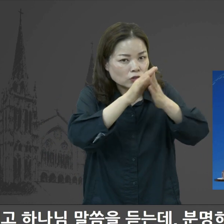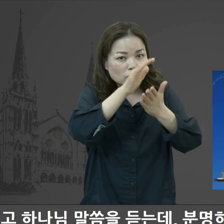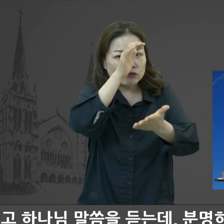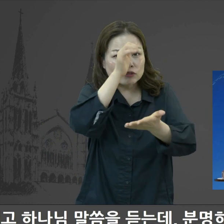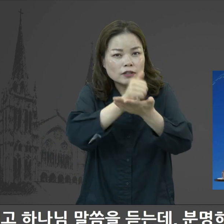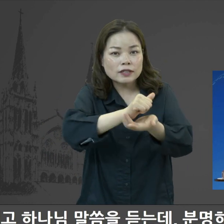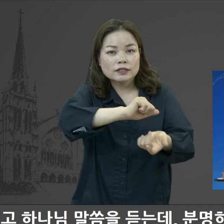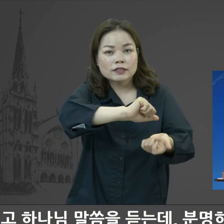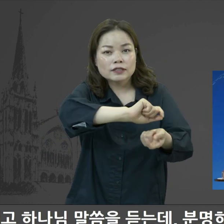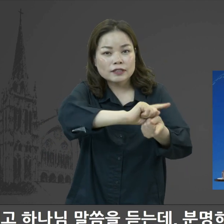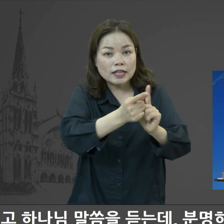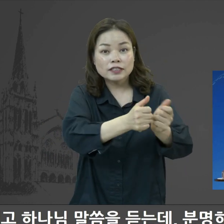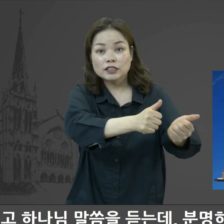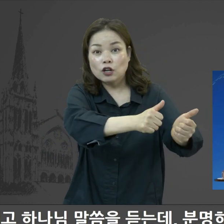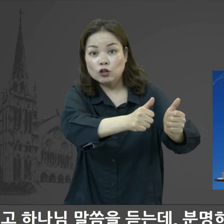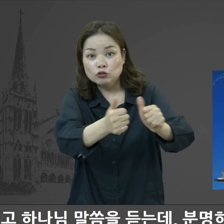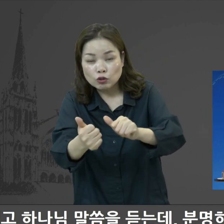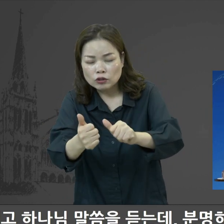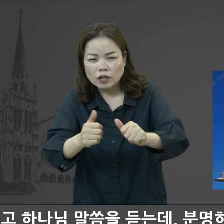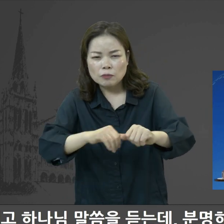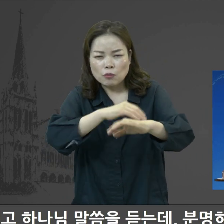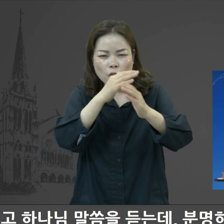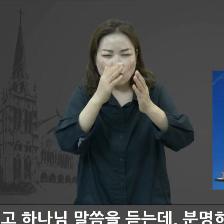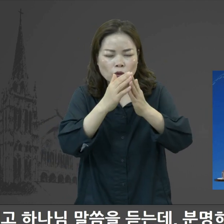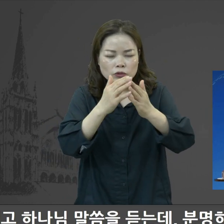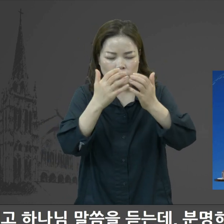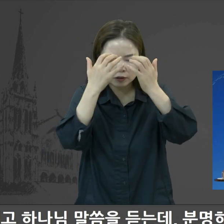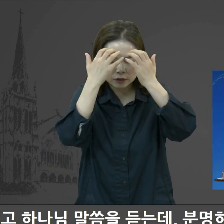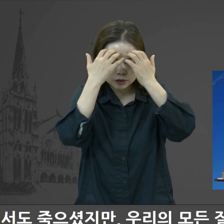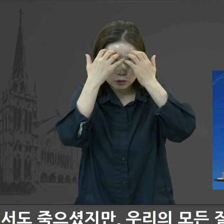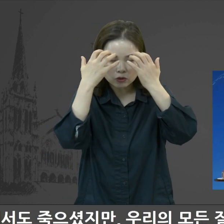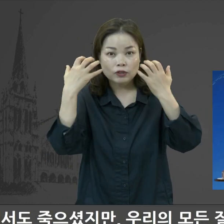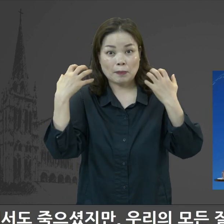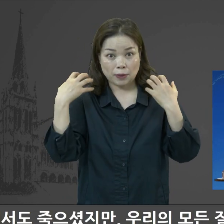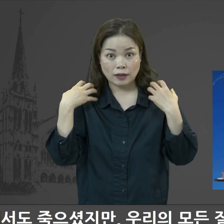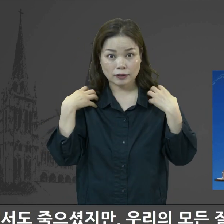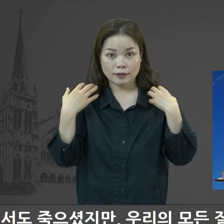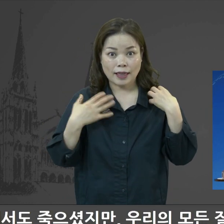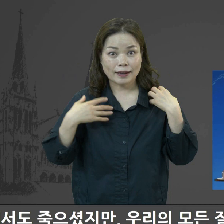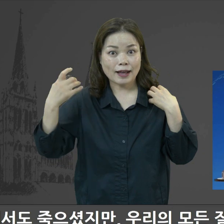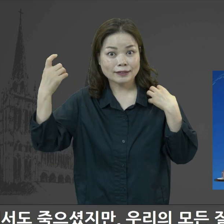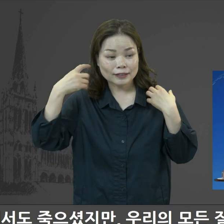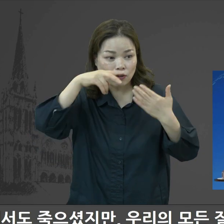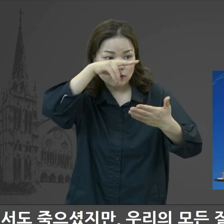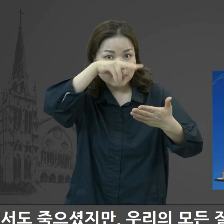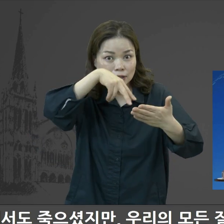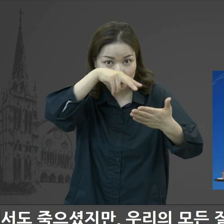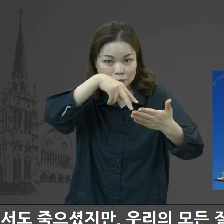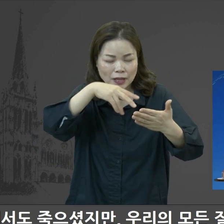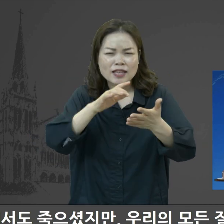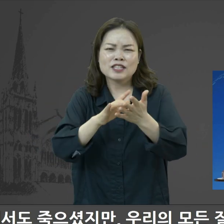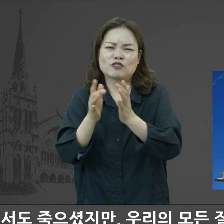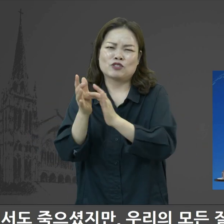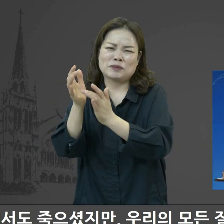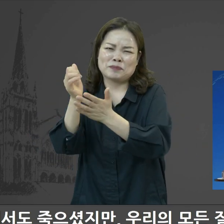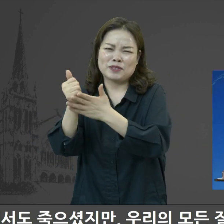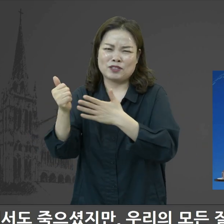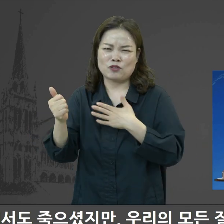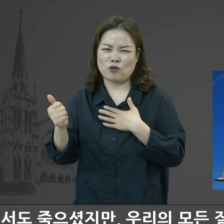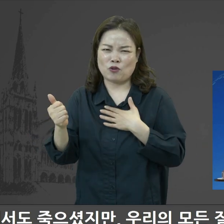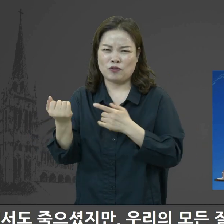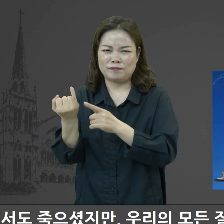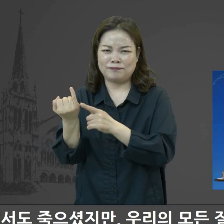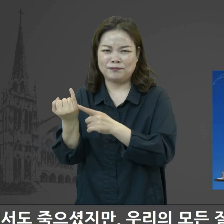위해서도 죽으셨지만 우리의 모든 질고를 위해서도 죽으셨다고 분명히 내가 듣고 읽었습니다. 예수님